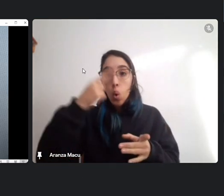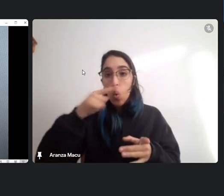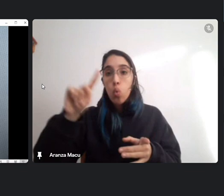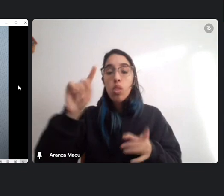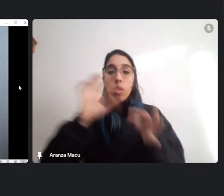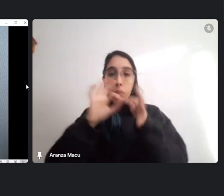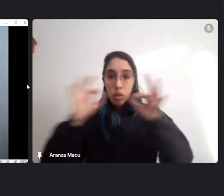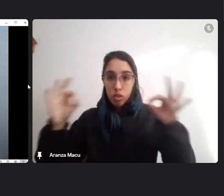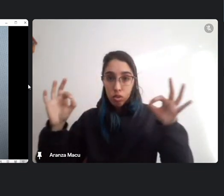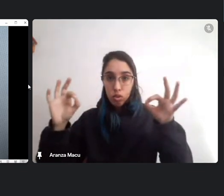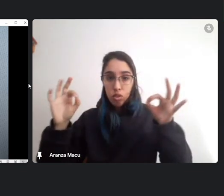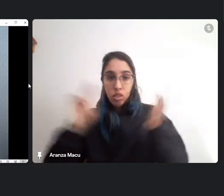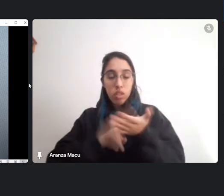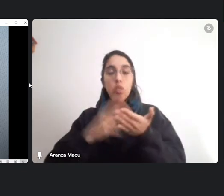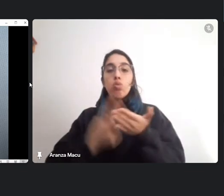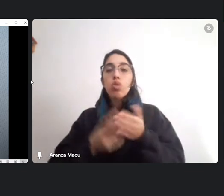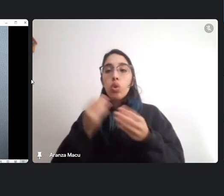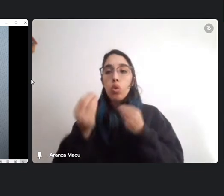traducción?